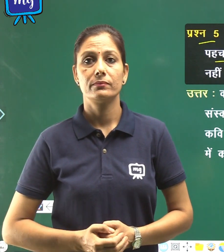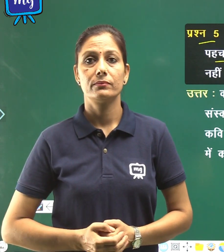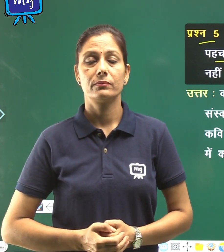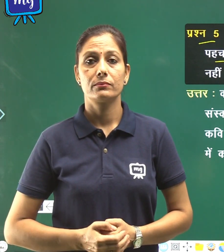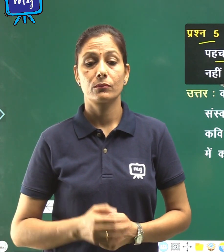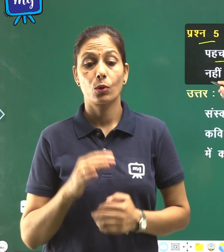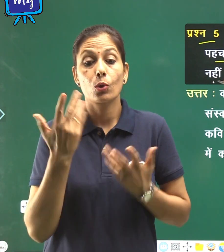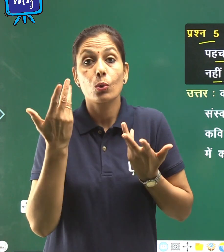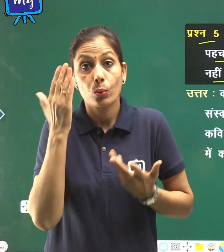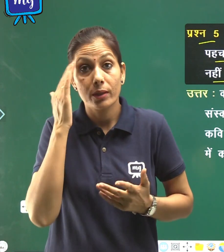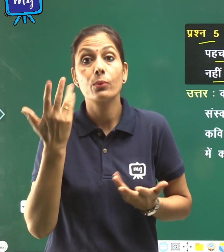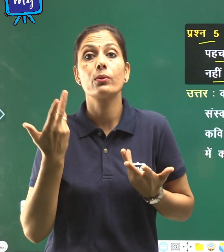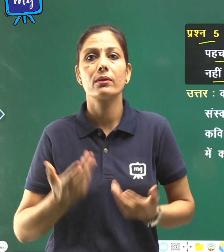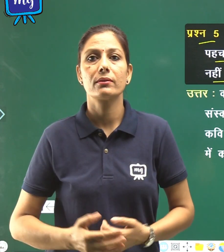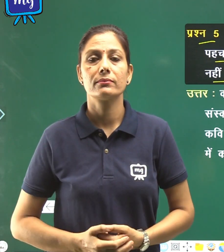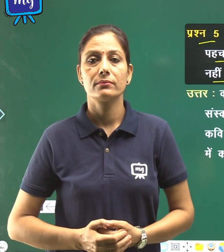क्यों नहीं हुई।